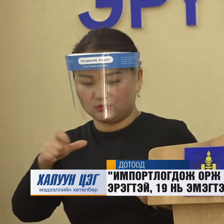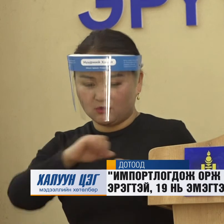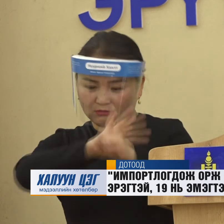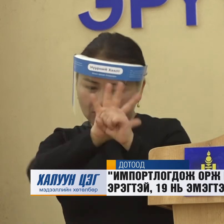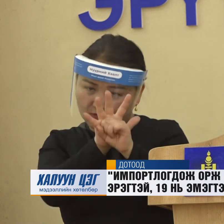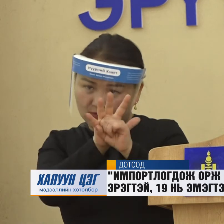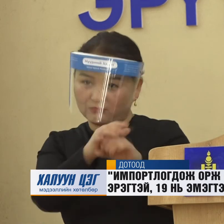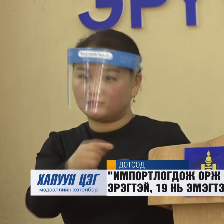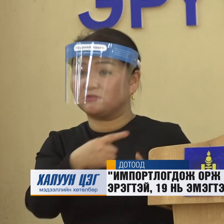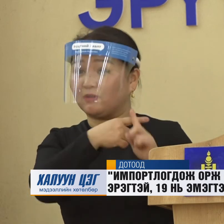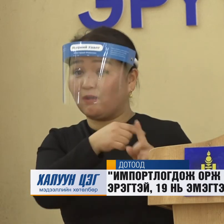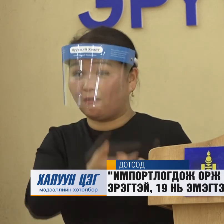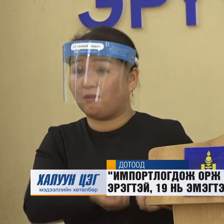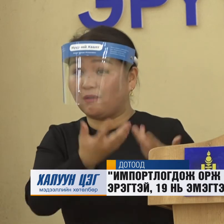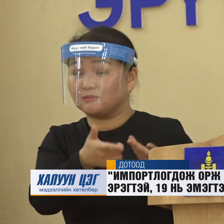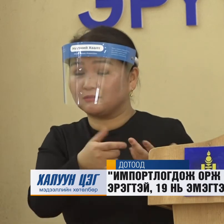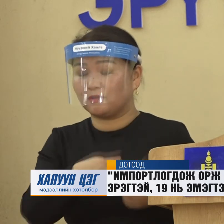тогтцоогоор 7 хоног